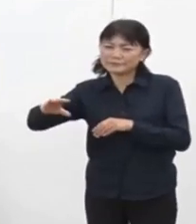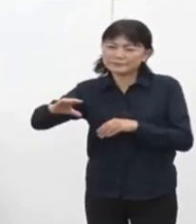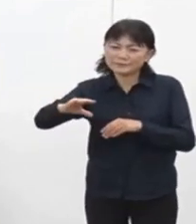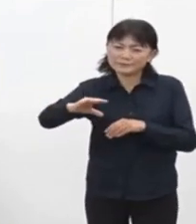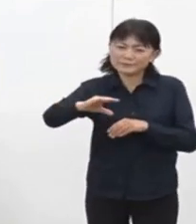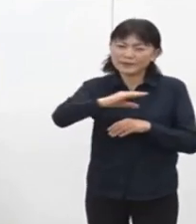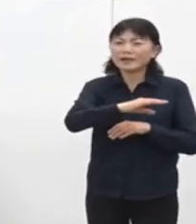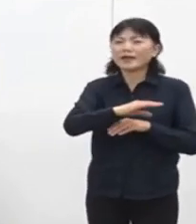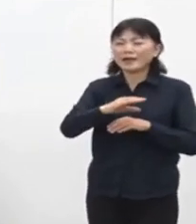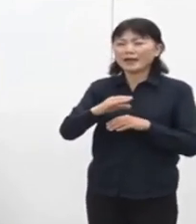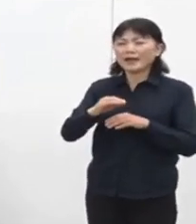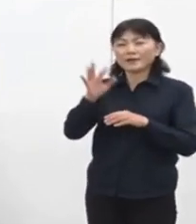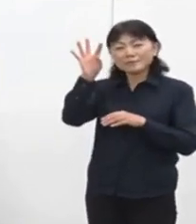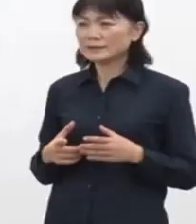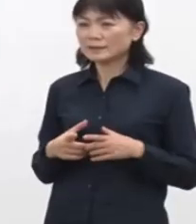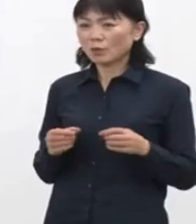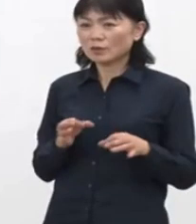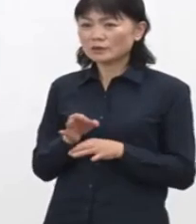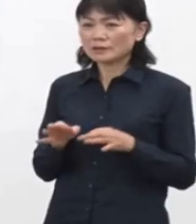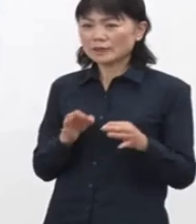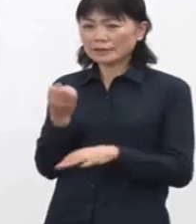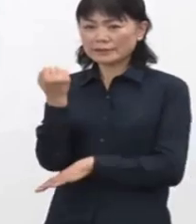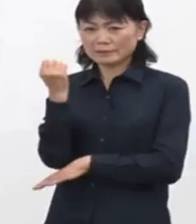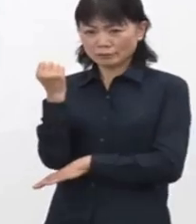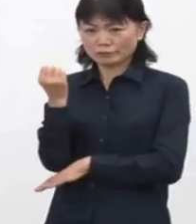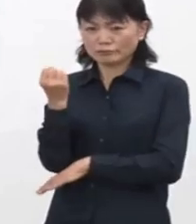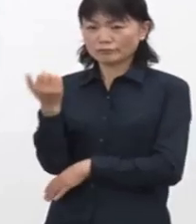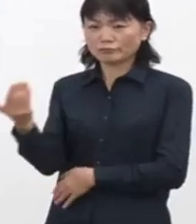来のモビリティというのも体験いただきたいと思います。